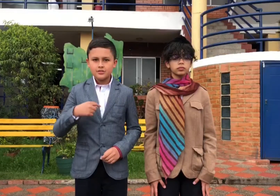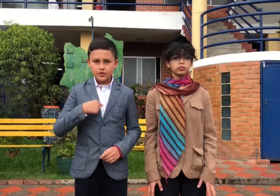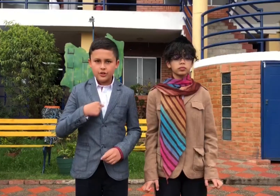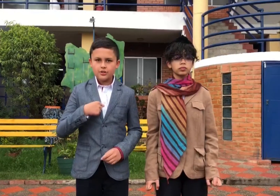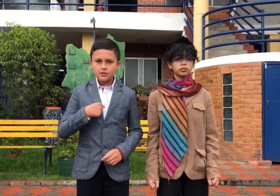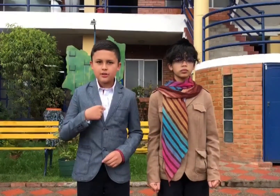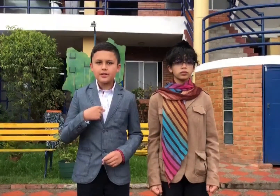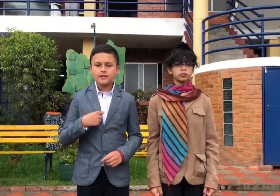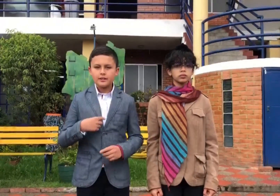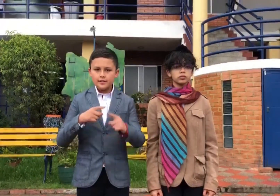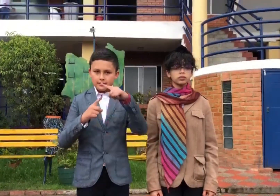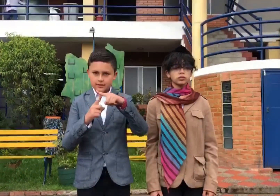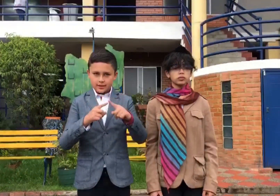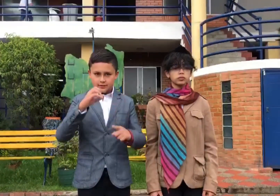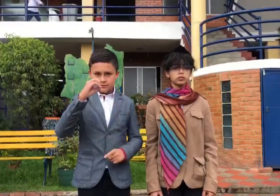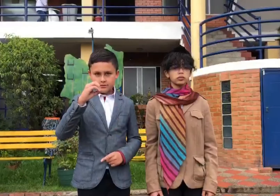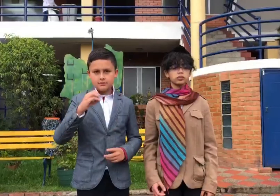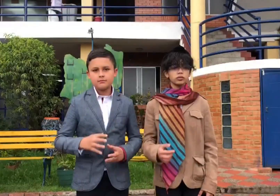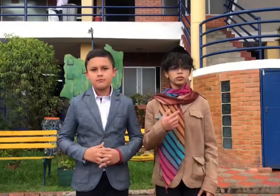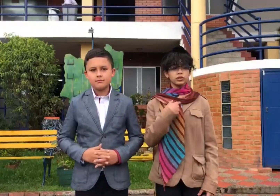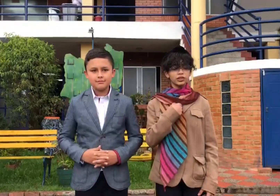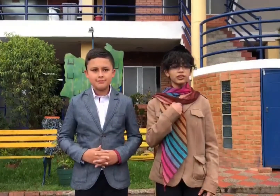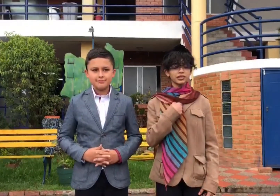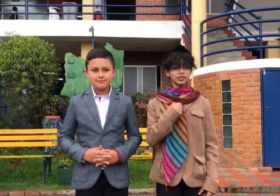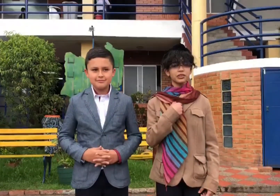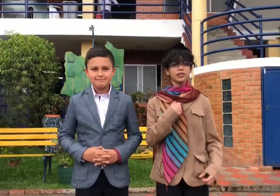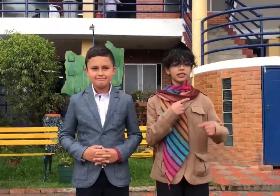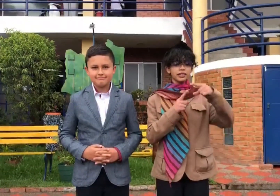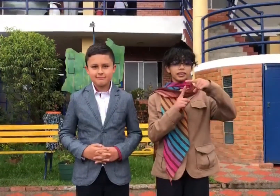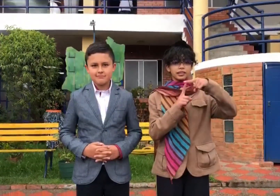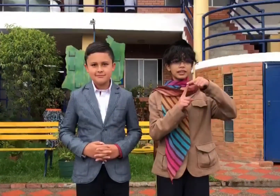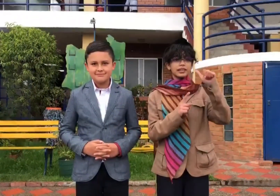Yo soy tío. Yo soy tía.